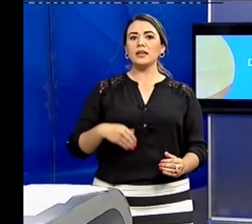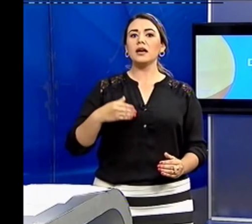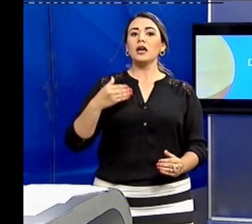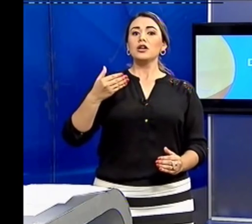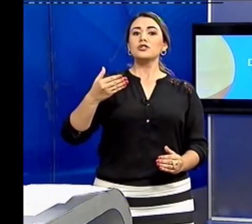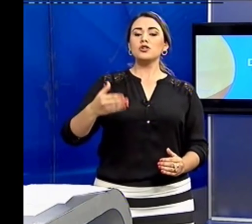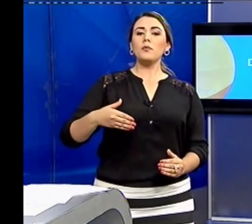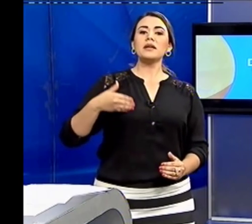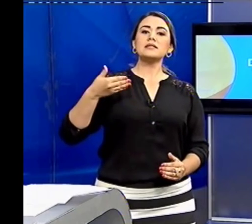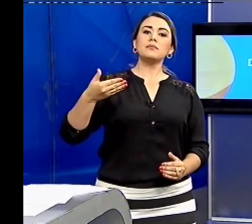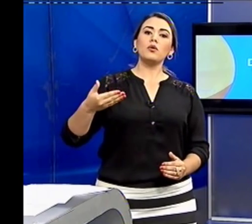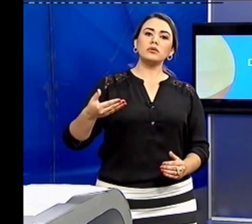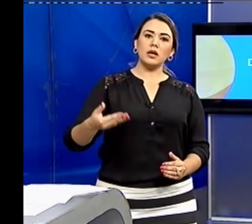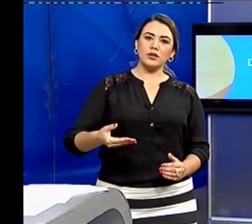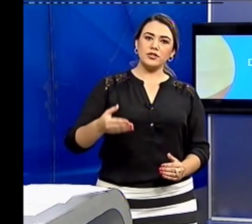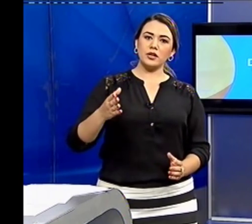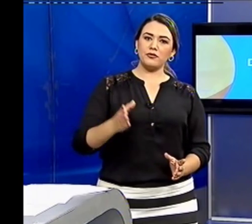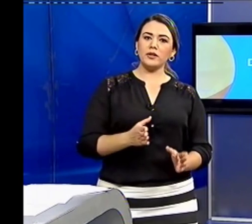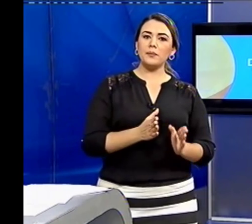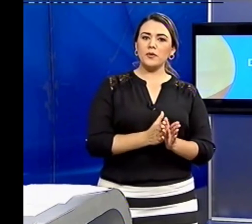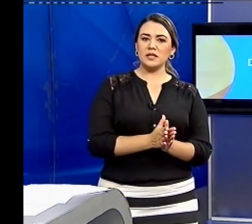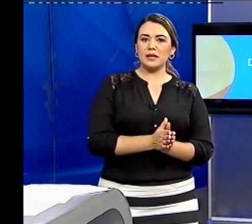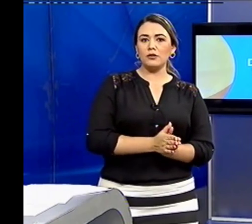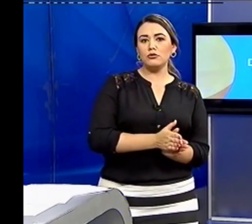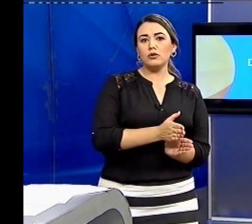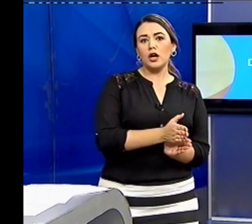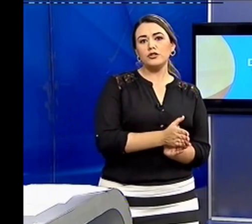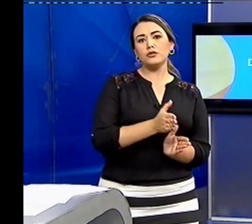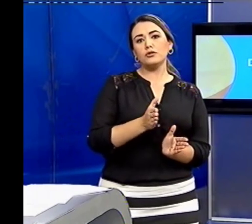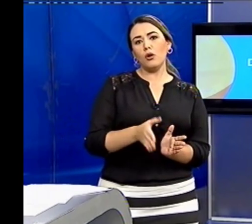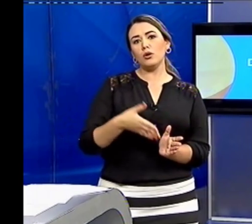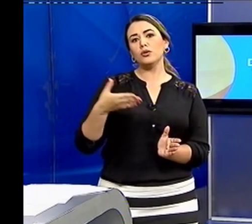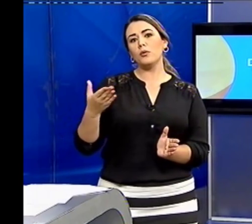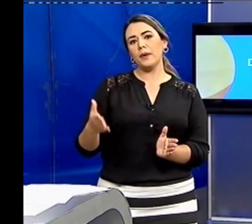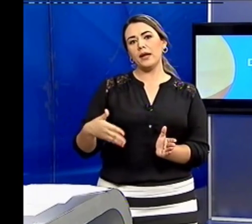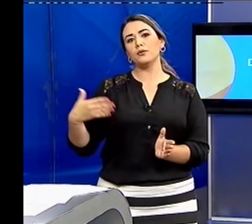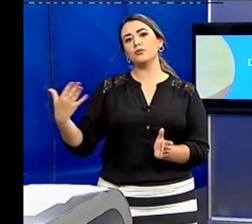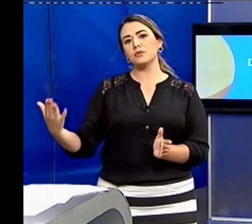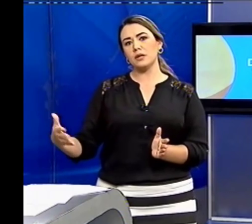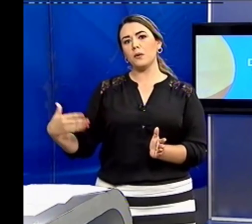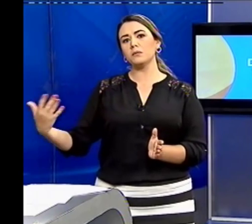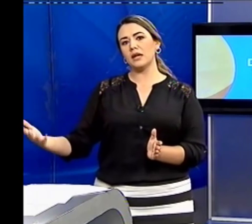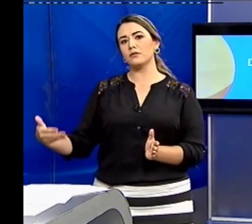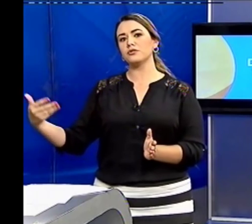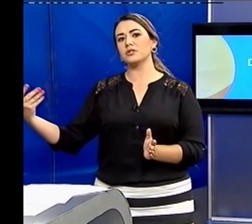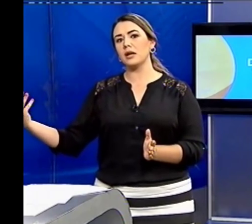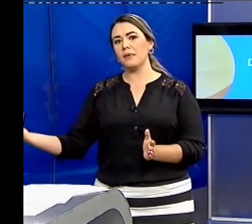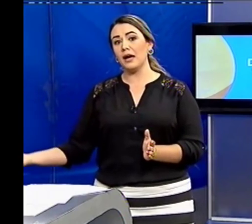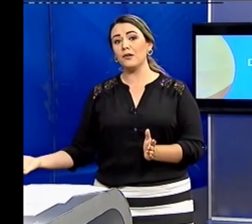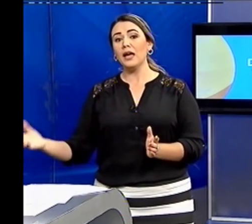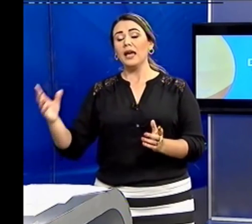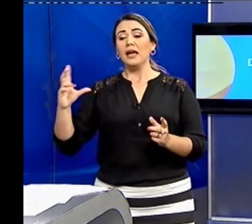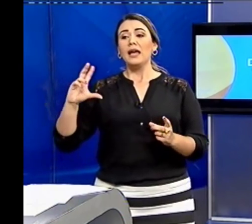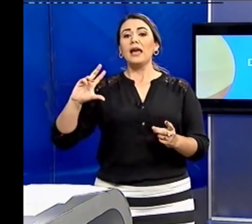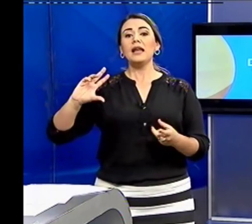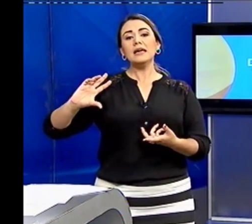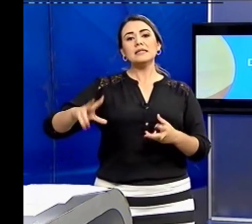ainda, sobre esse montante que foi depositado durante todo o período do seu contrato de trabalho, ele